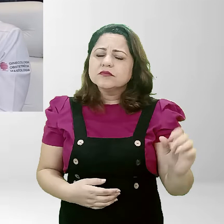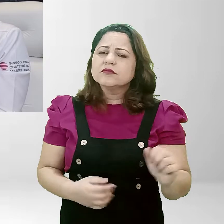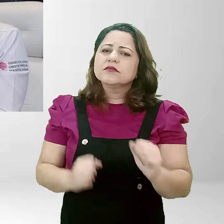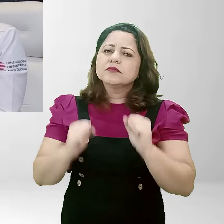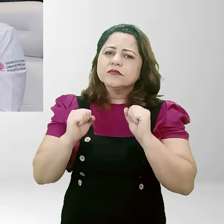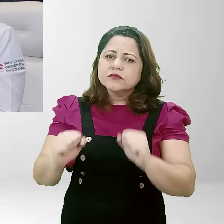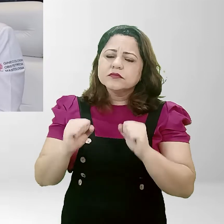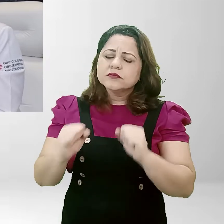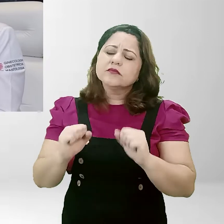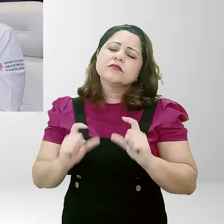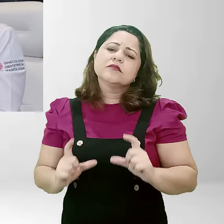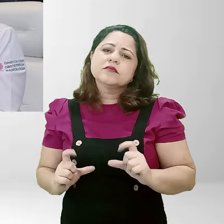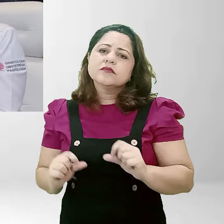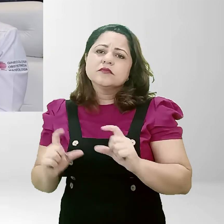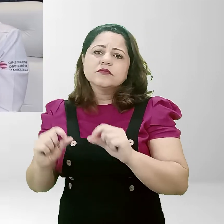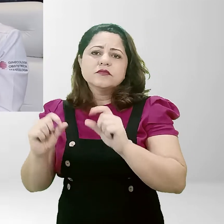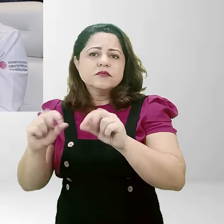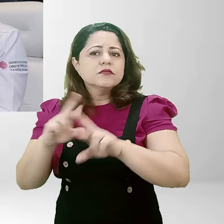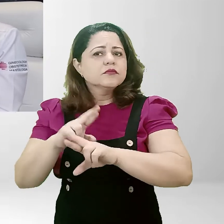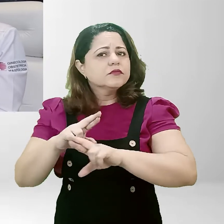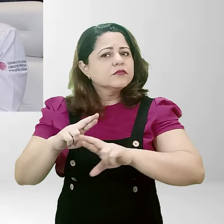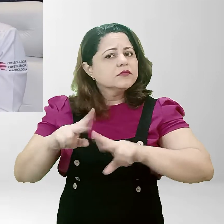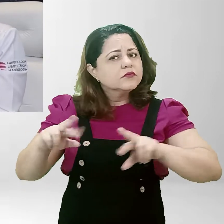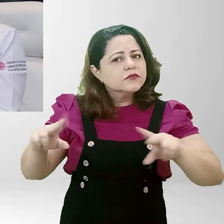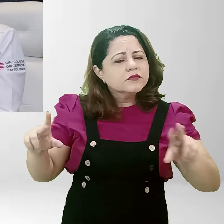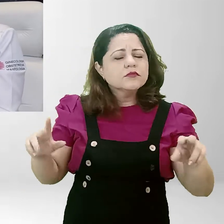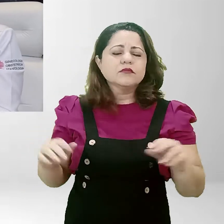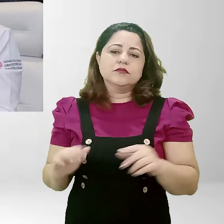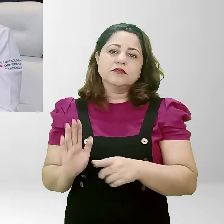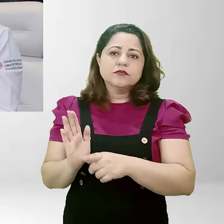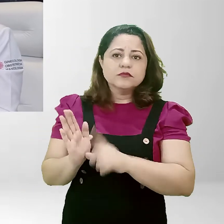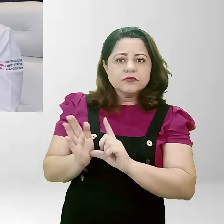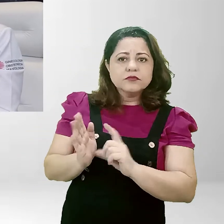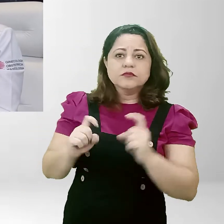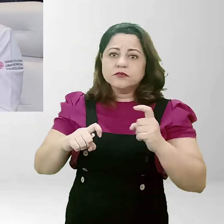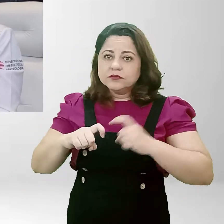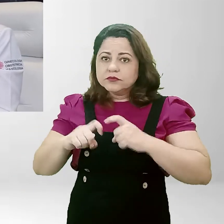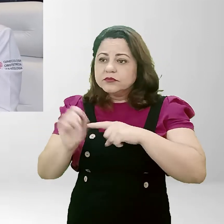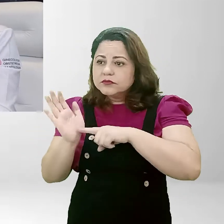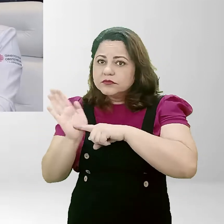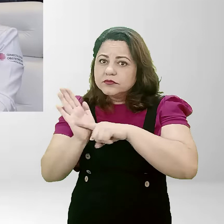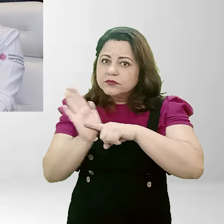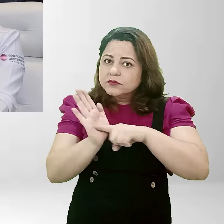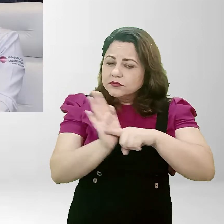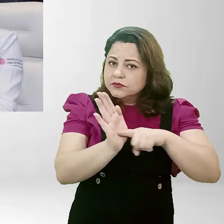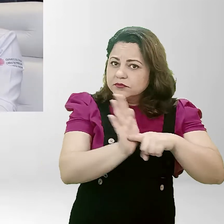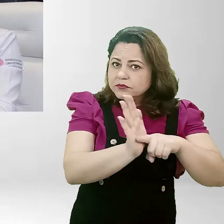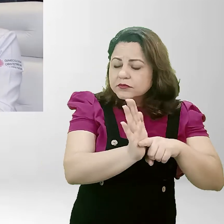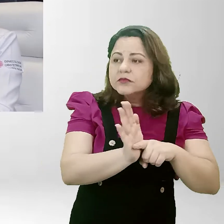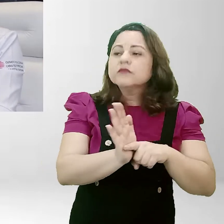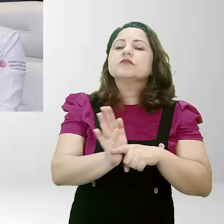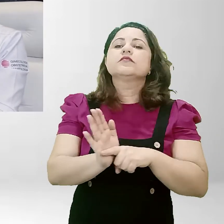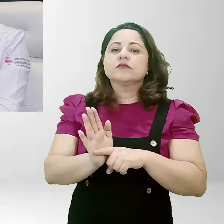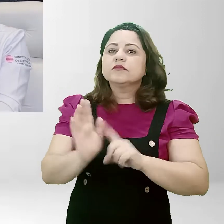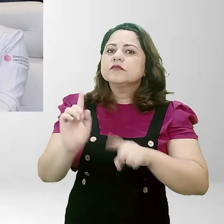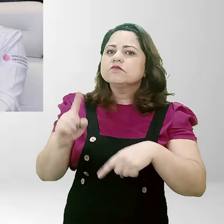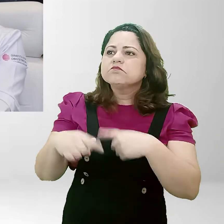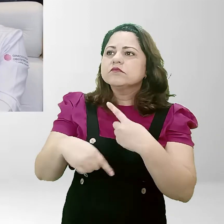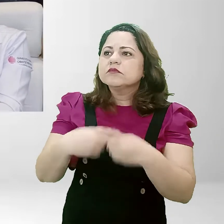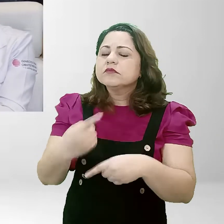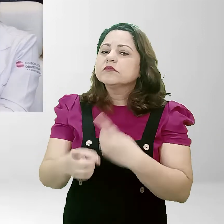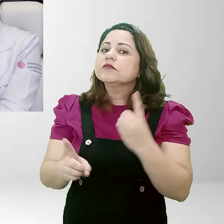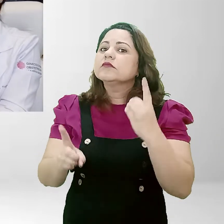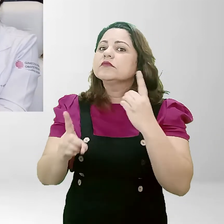marcadores de agressividade, que a gente tem que individualizar a partir daí. Primeiramente, vai ser feito um estadiamento dessa